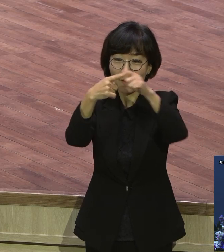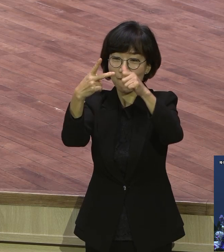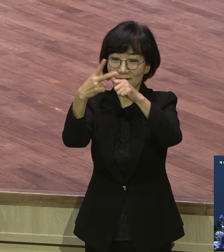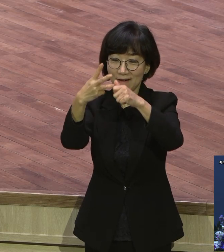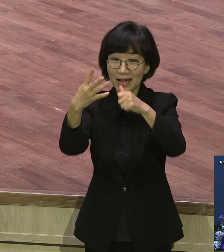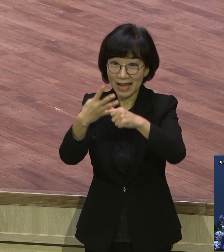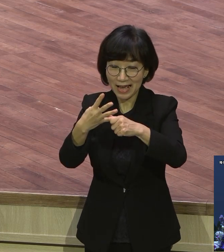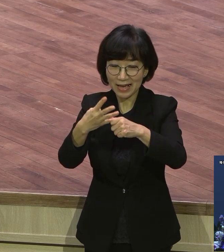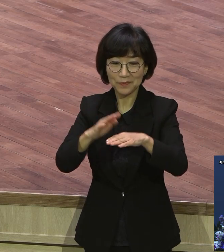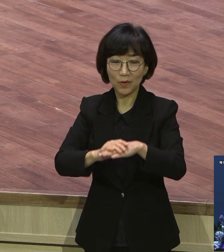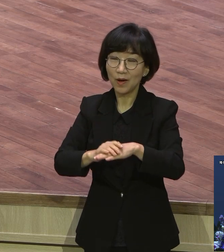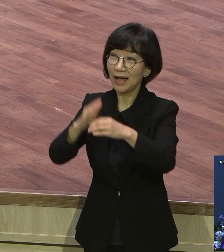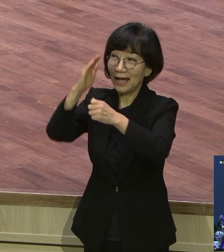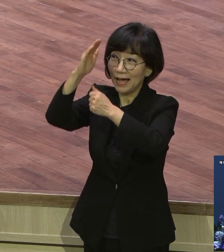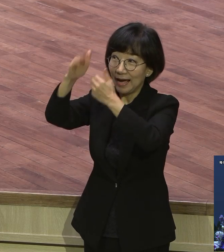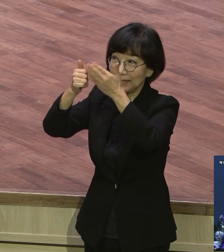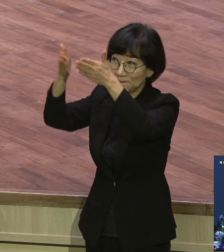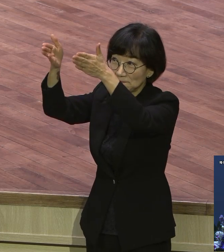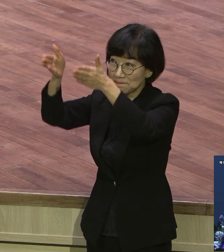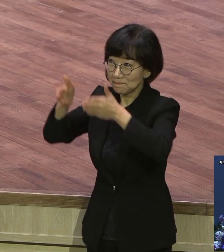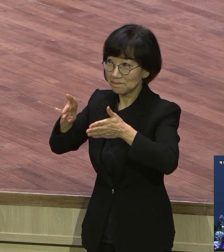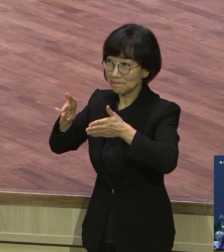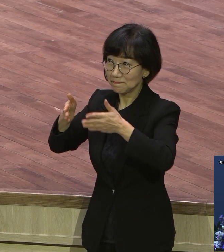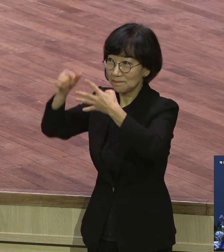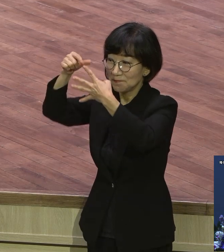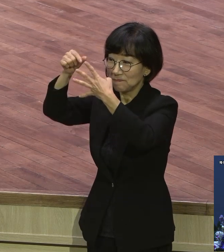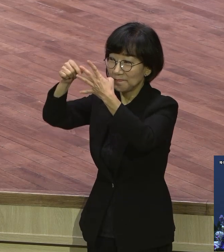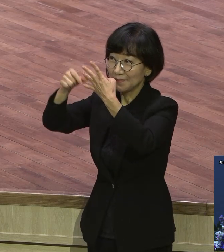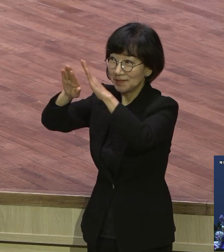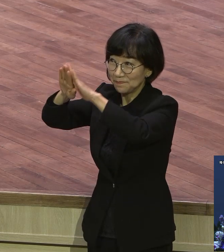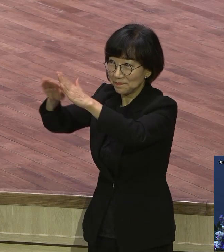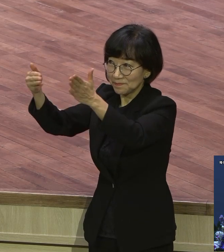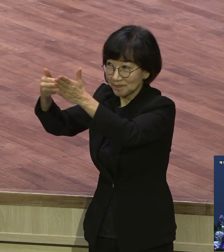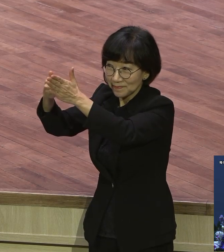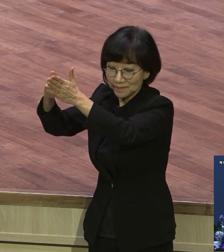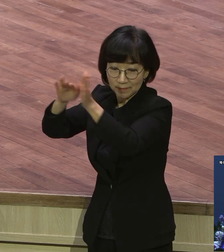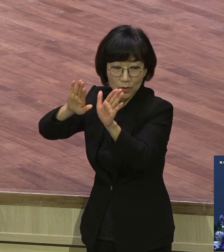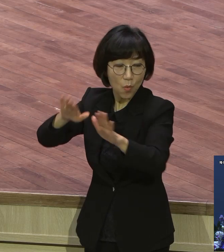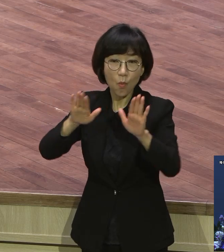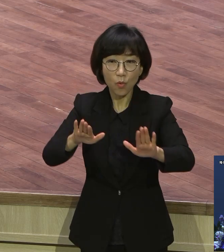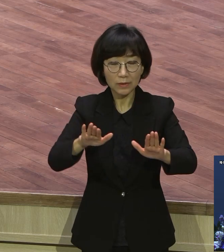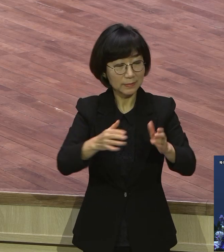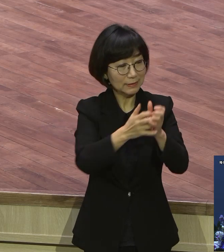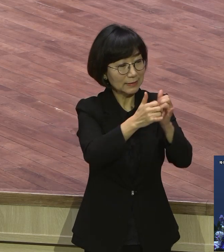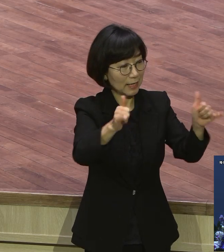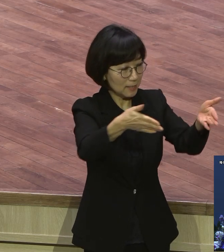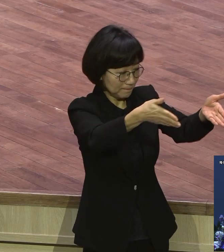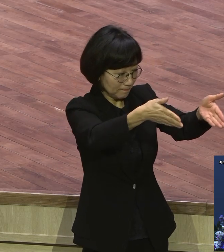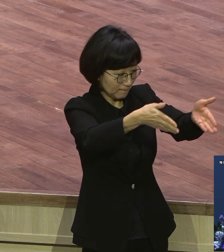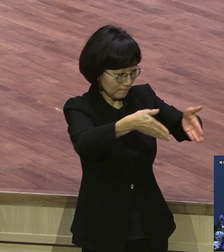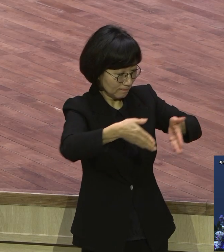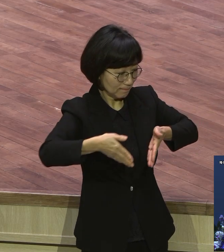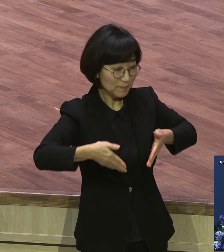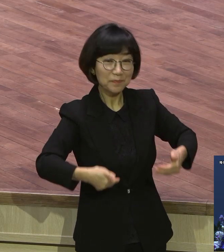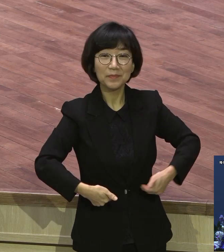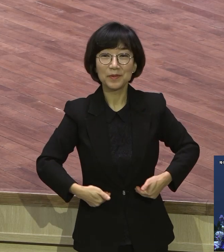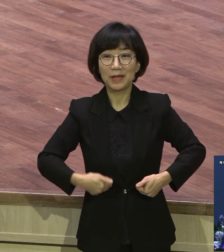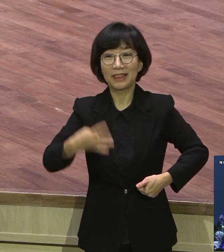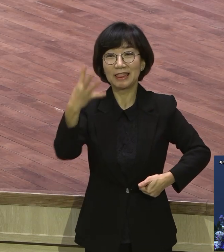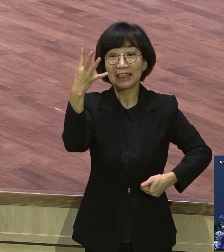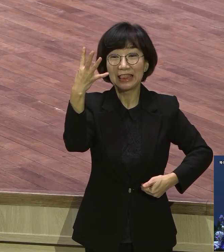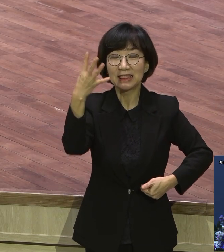다른 사람과의 관계 다른 사람과의 관계 속에서 이루어져야 할 내용을 담고